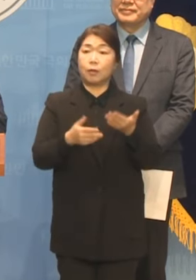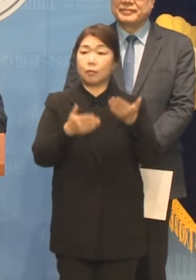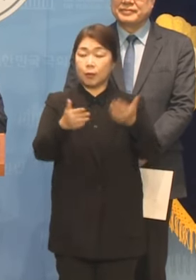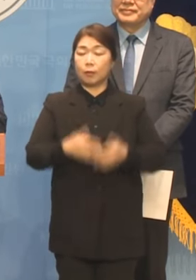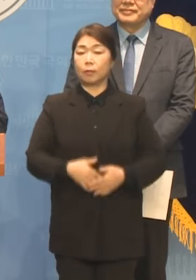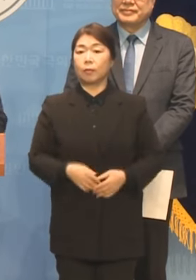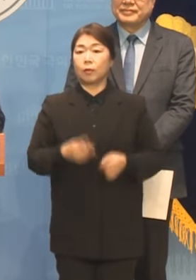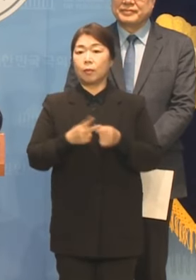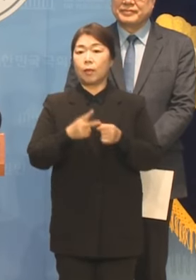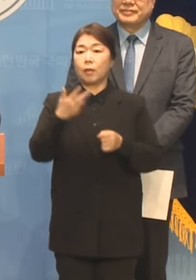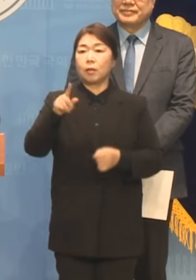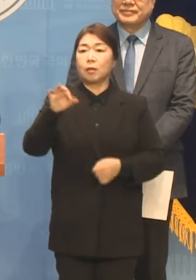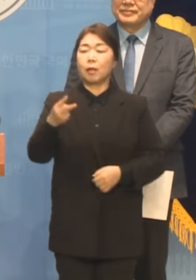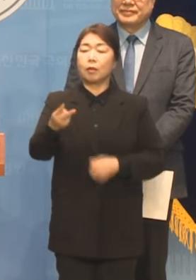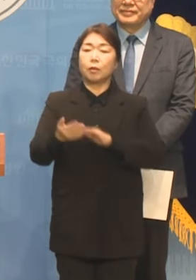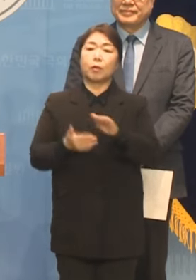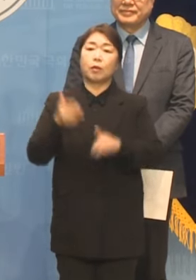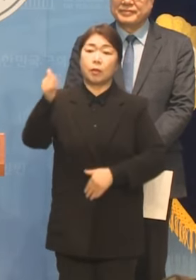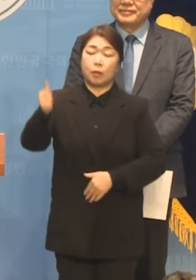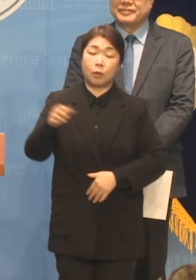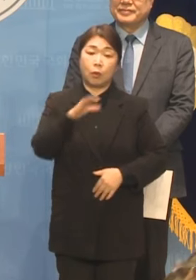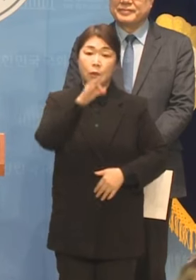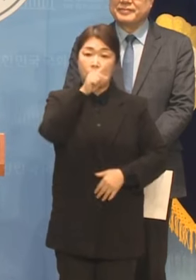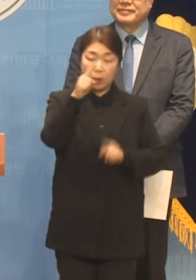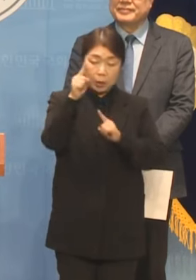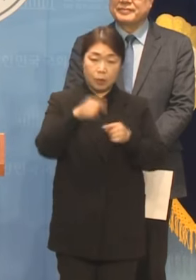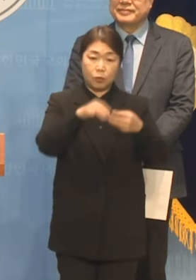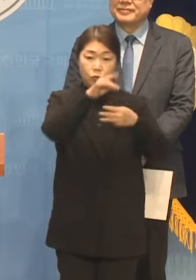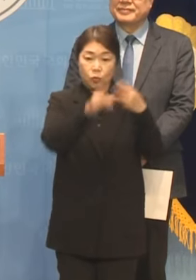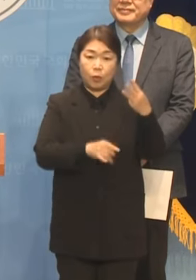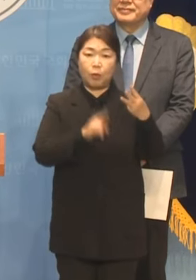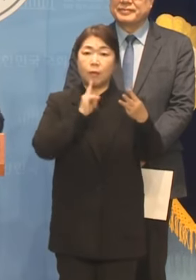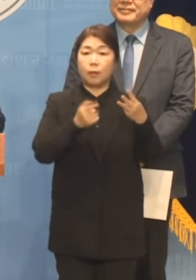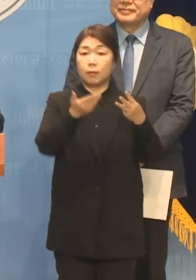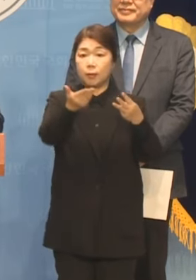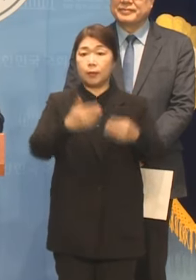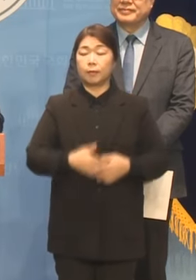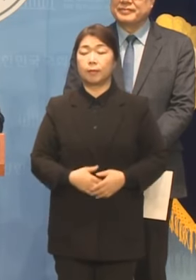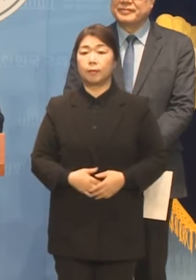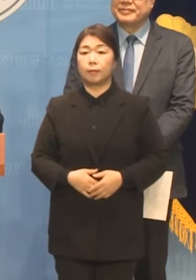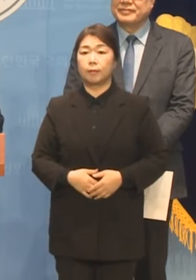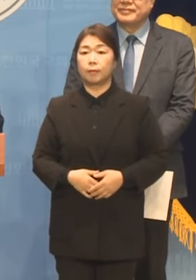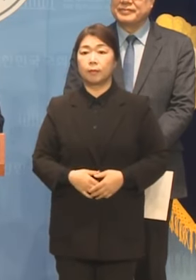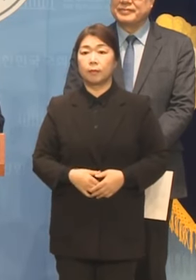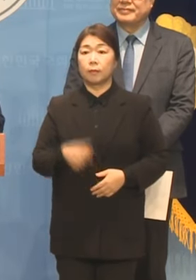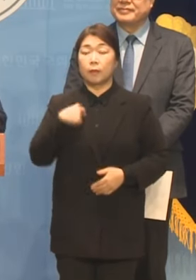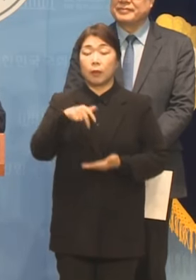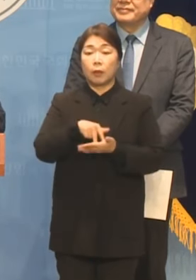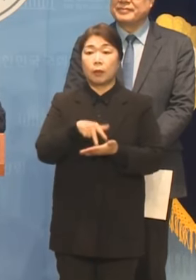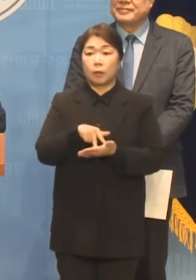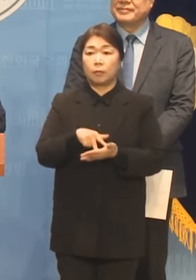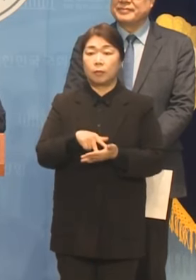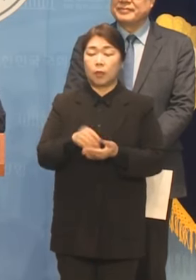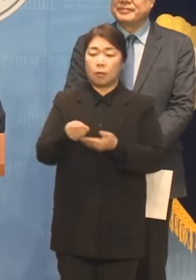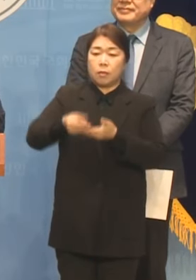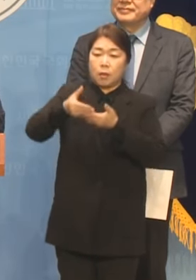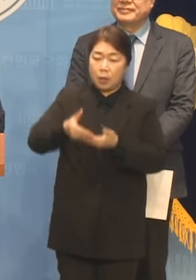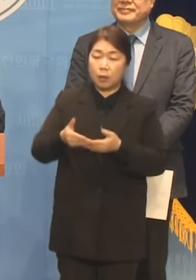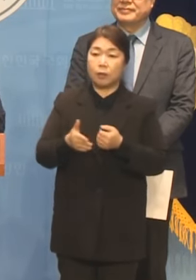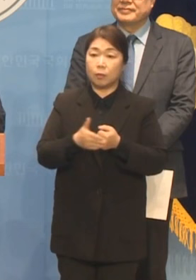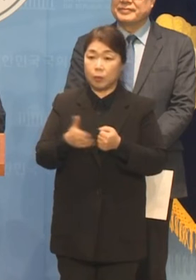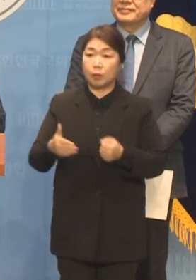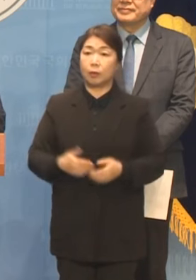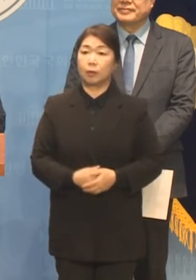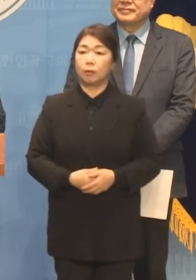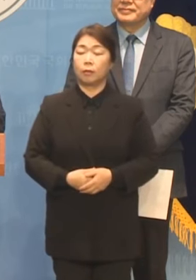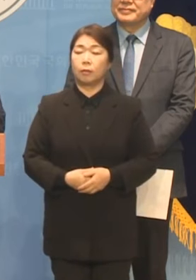그리고 장덕천 전 시장님 이규 시장님 순으로 이야기를 드리도록 하겠습니다 어 저는 조금 불량이 있기 때문에